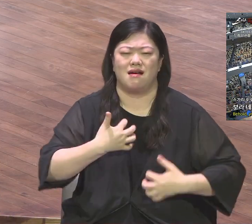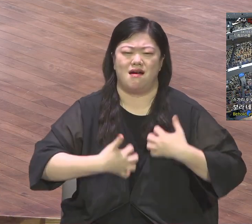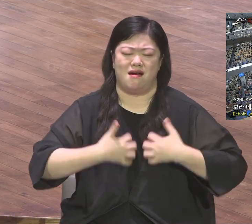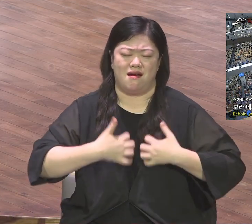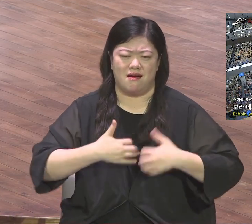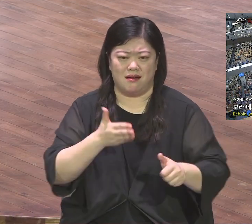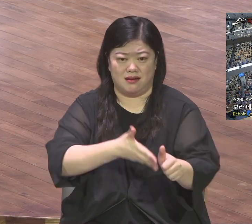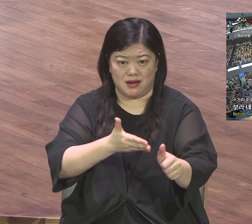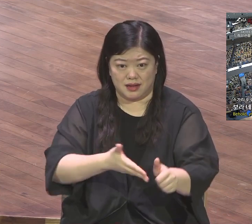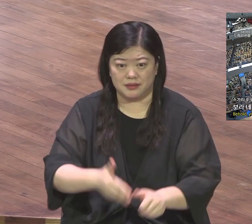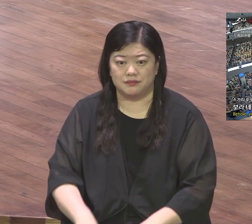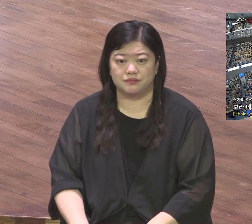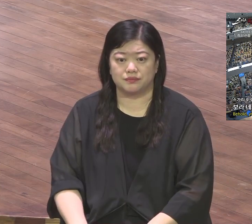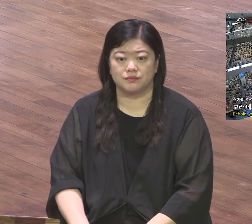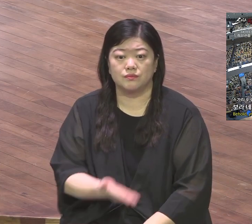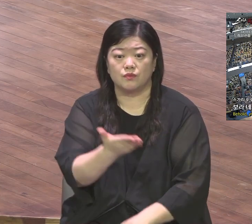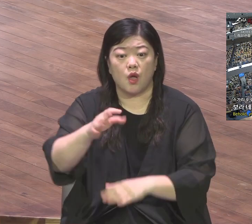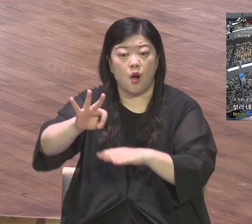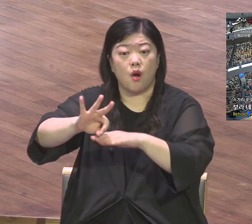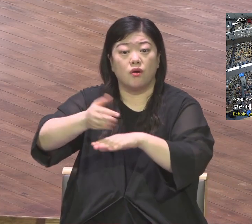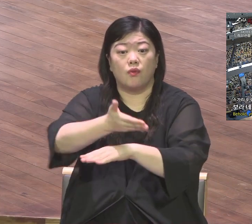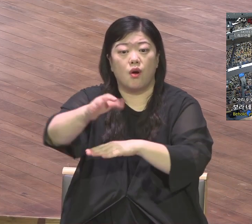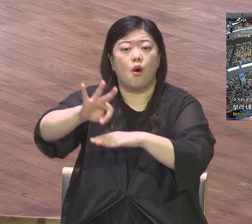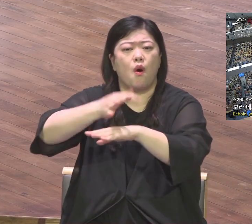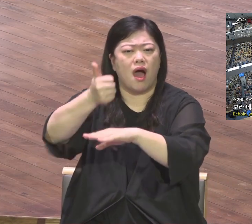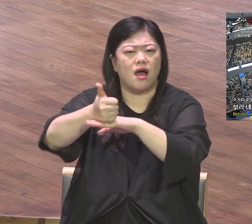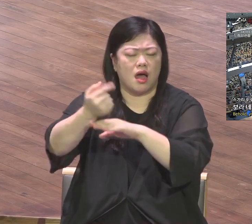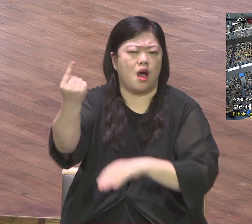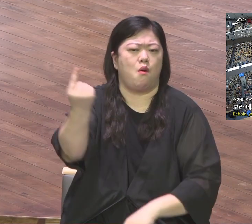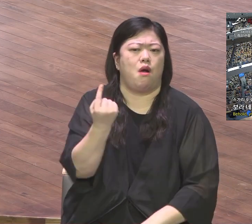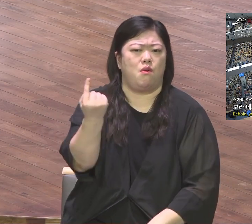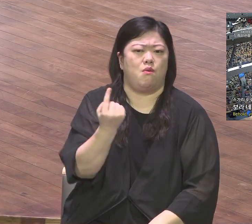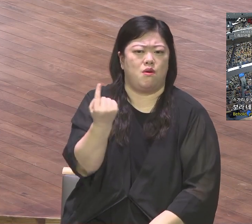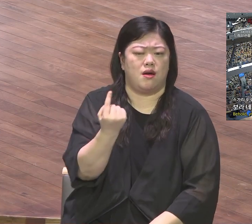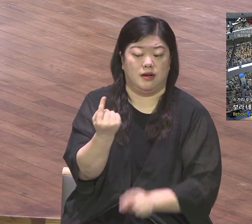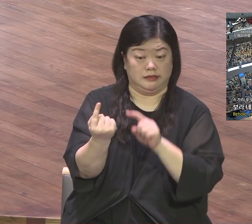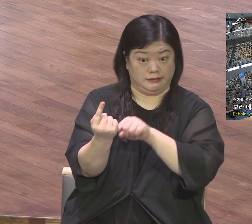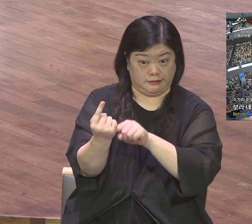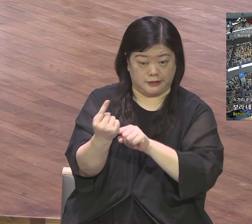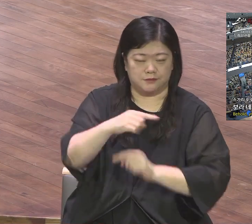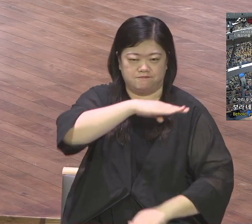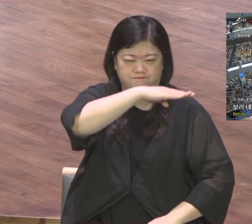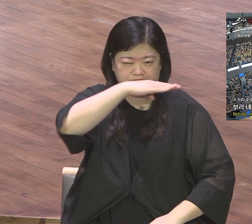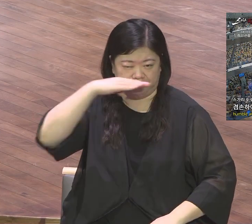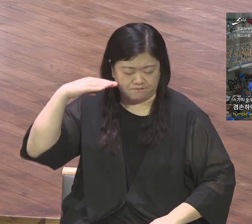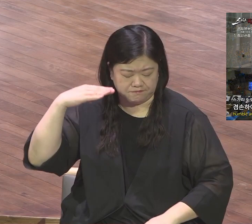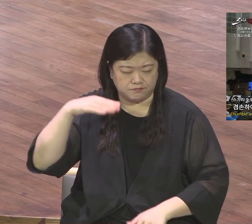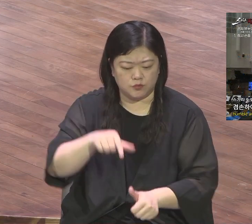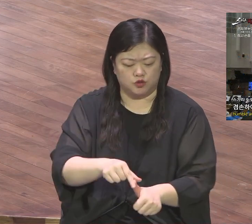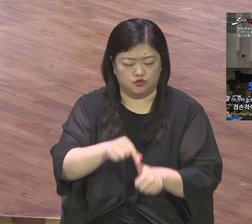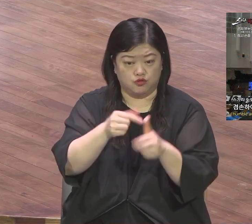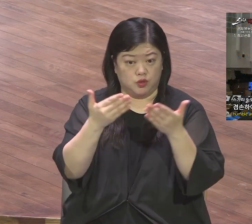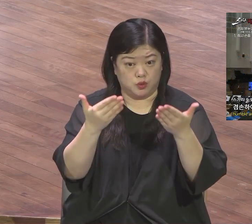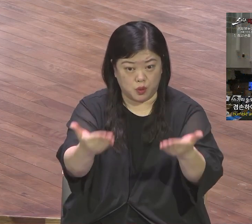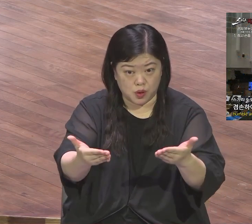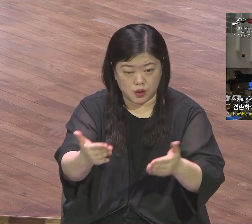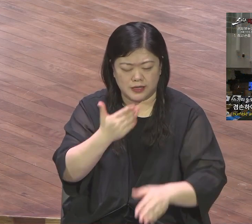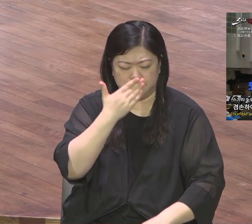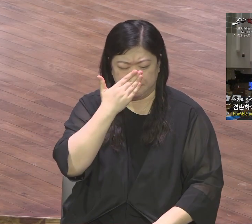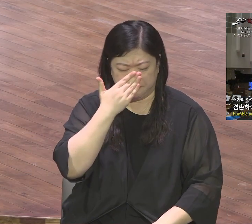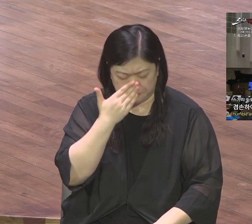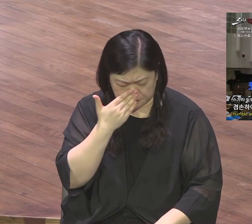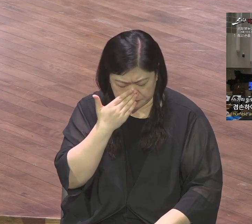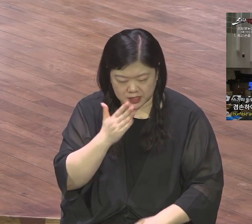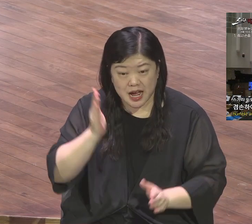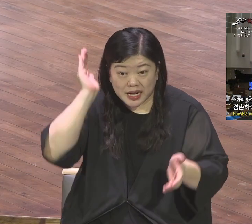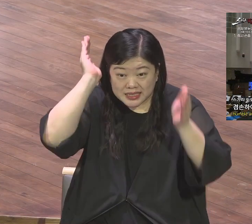보라 너 왕이 내게 임하시나니 그는 공의로우시며 구원을 베푸시며 겸손하여서